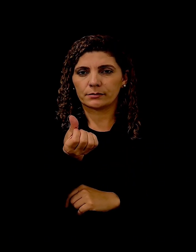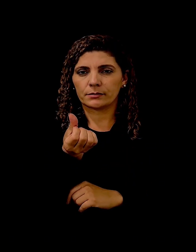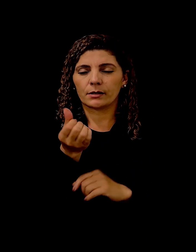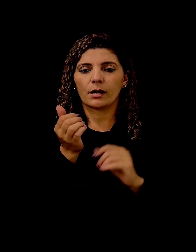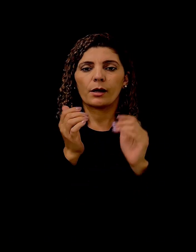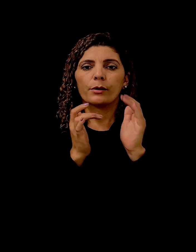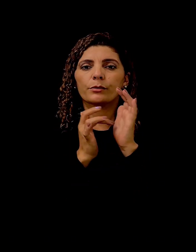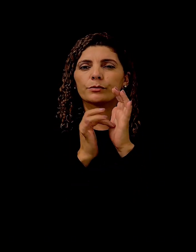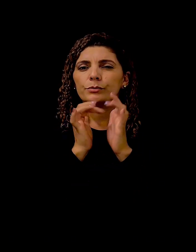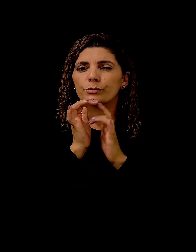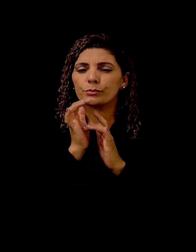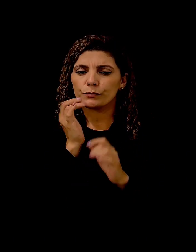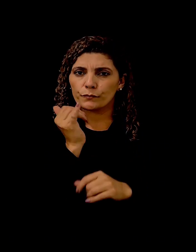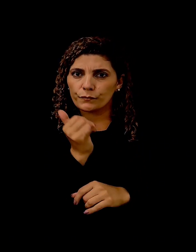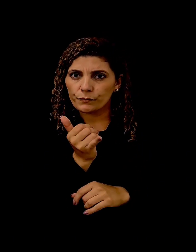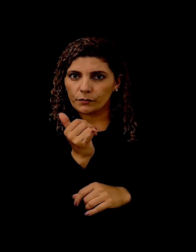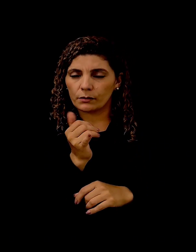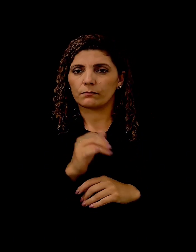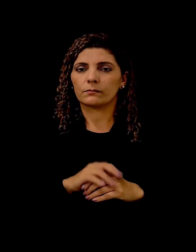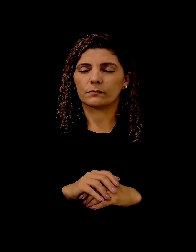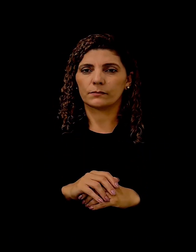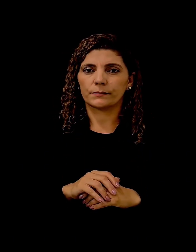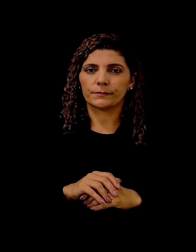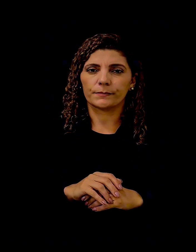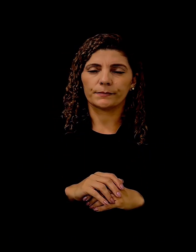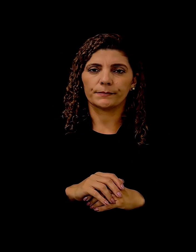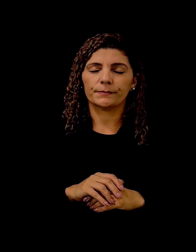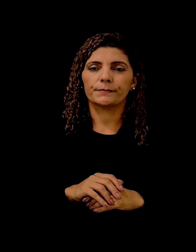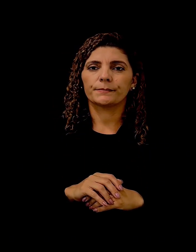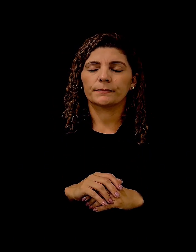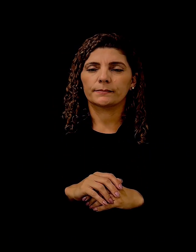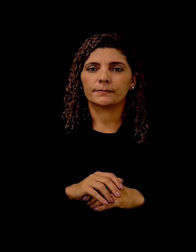Jesus diz assim,